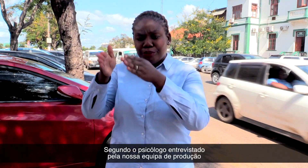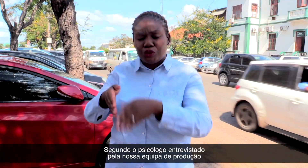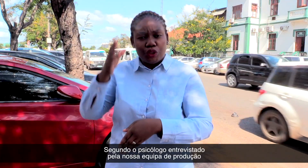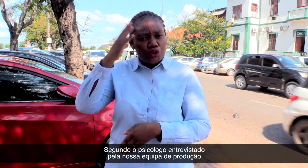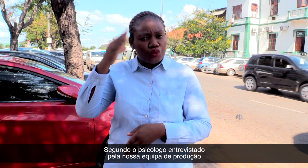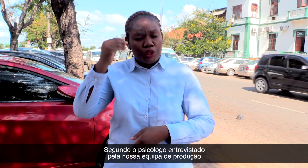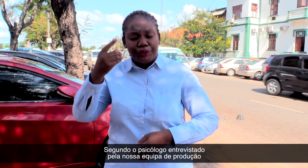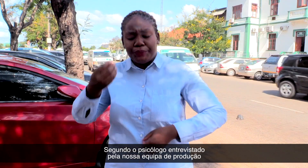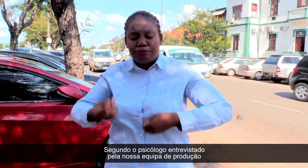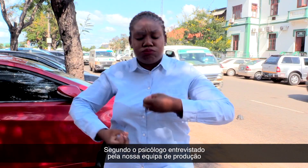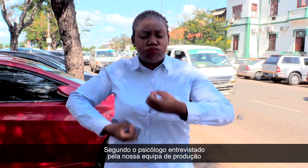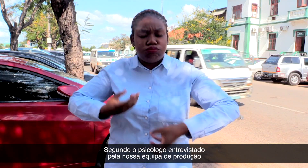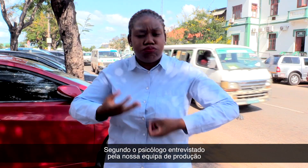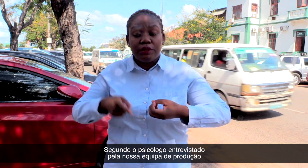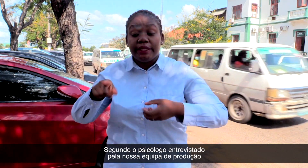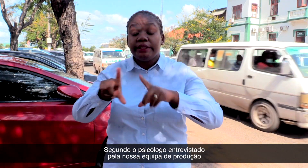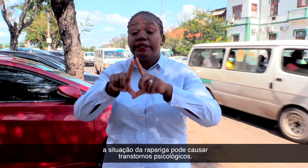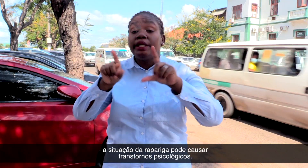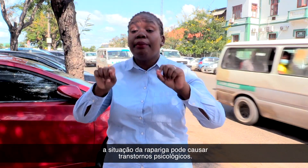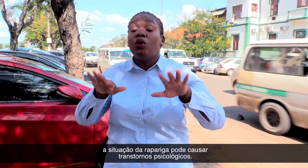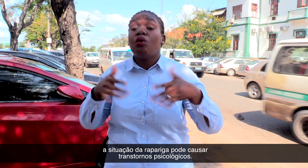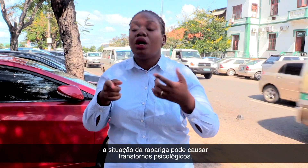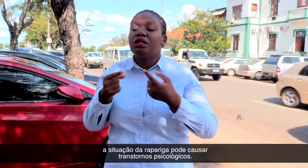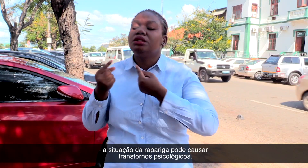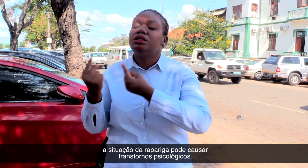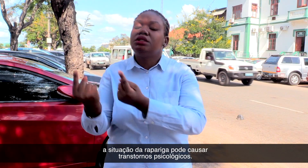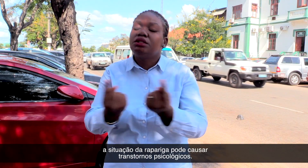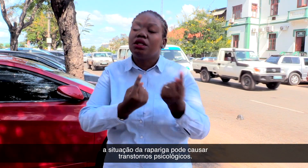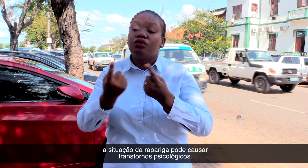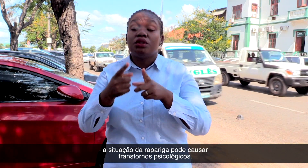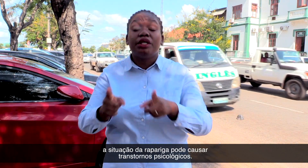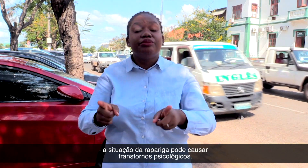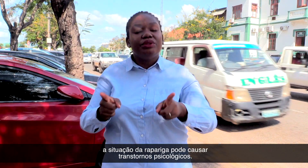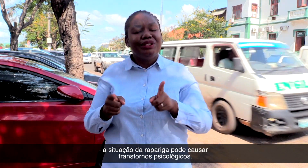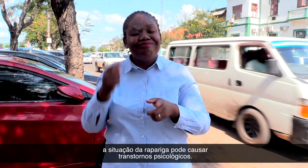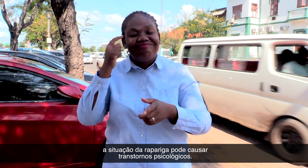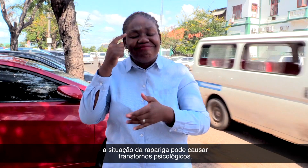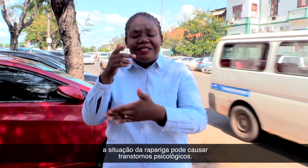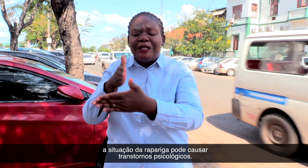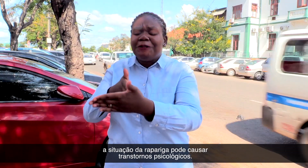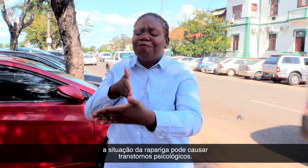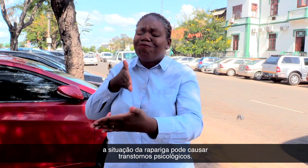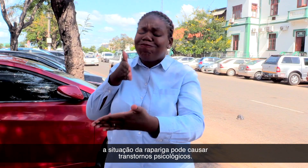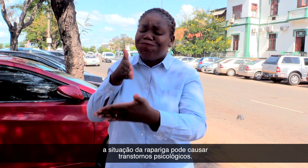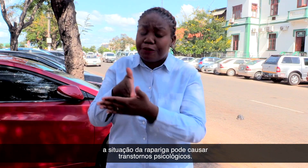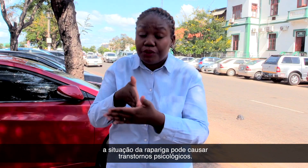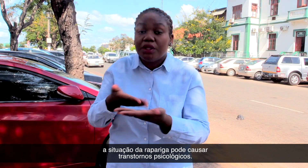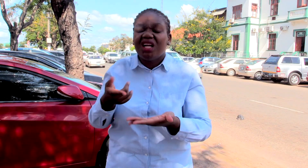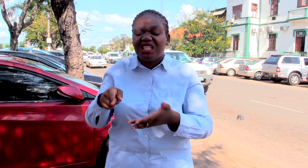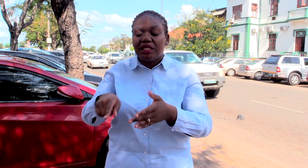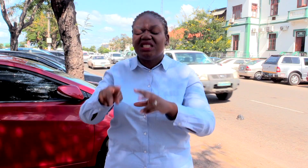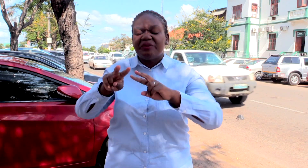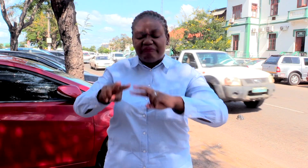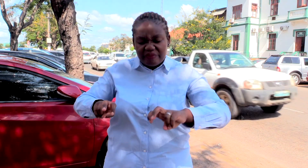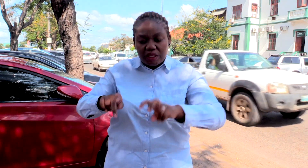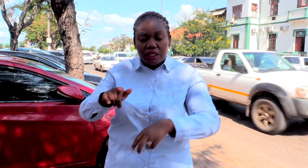Segundo o psicólogo entrevistado pela nossa equipa de produção, a situação da rapariga pode causar transtornos psicológicos.